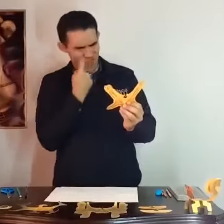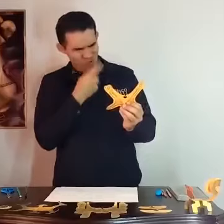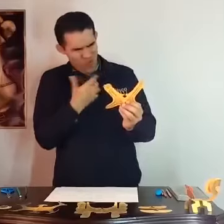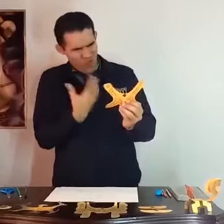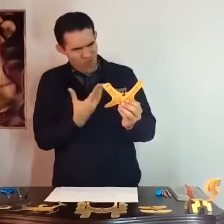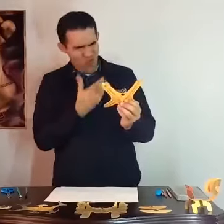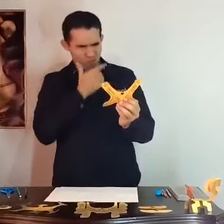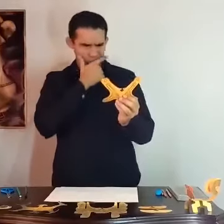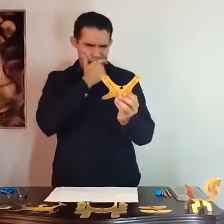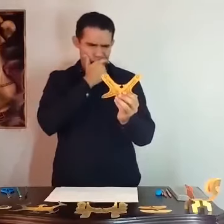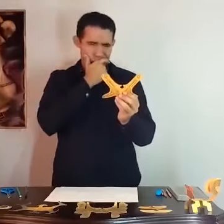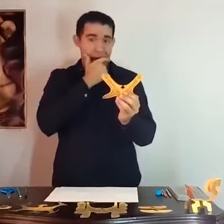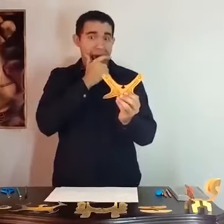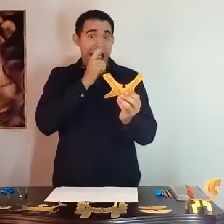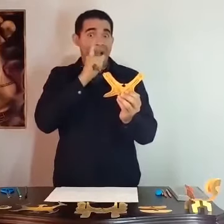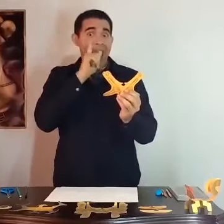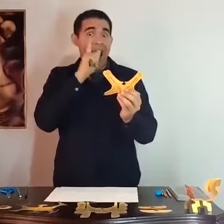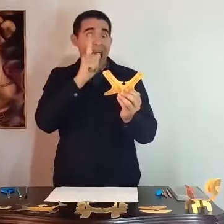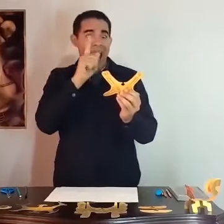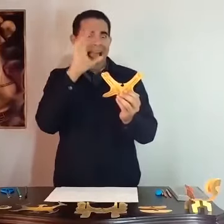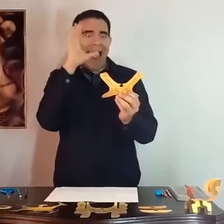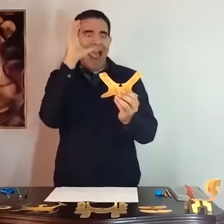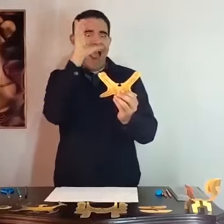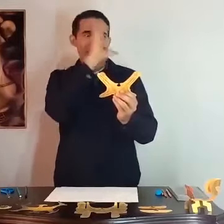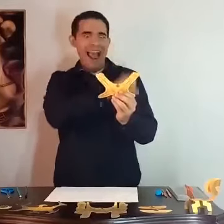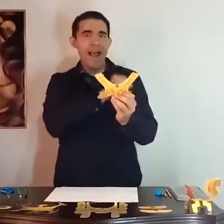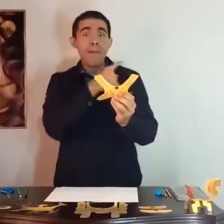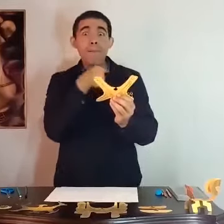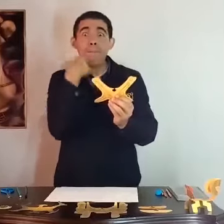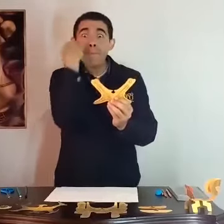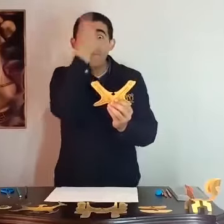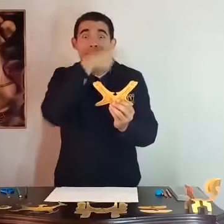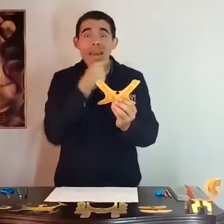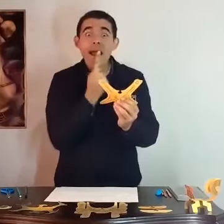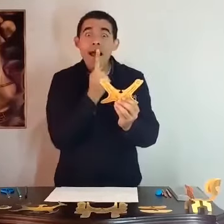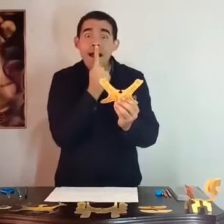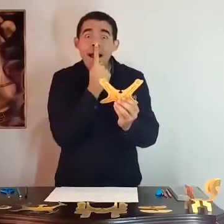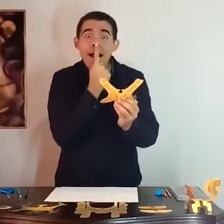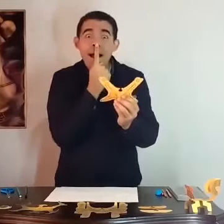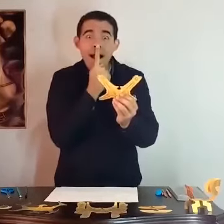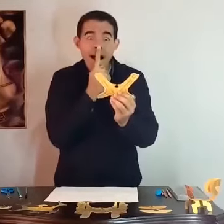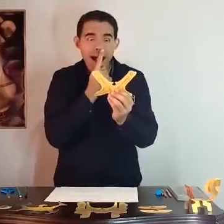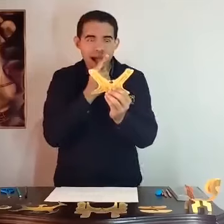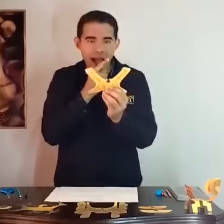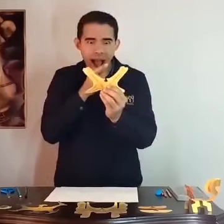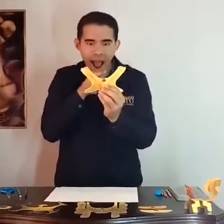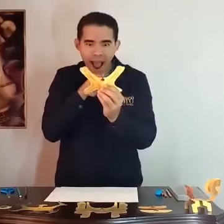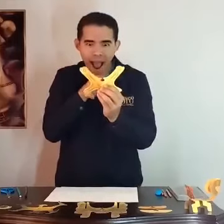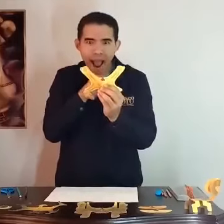Mmm... ¡Claro! La clave está aquí. Encaja